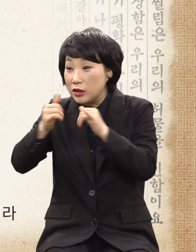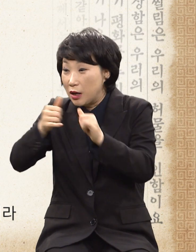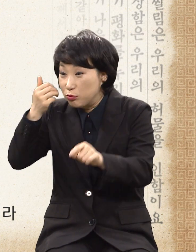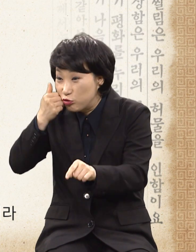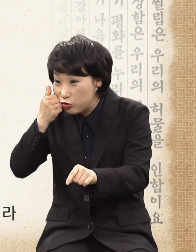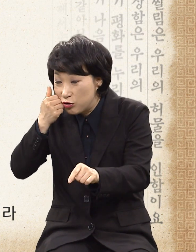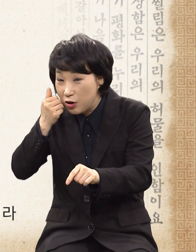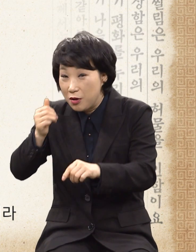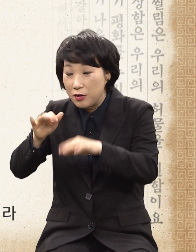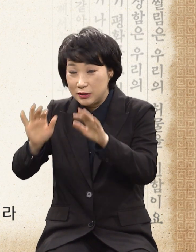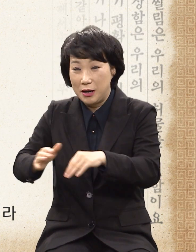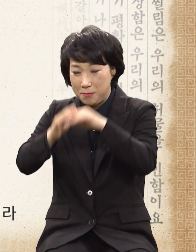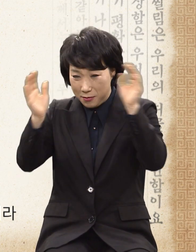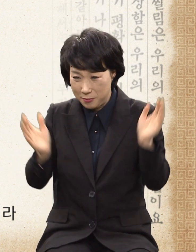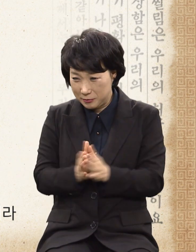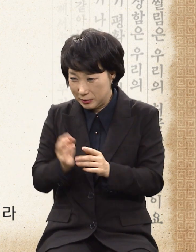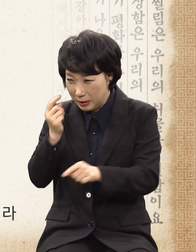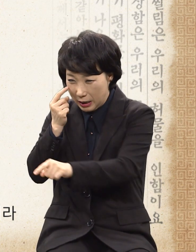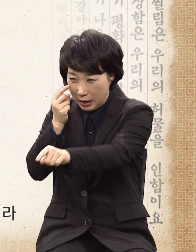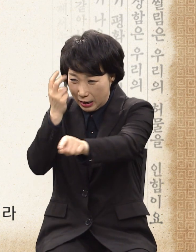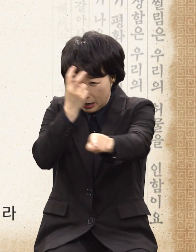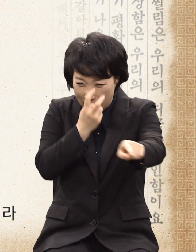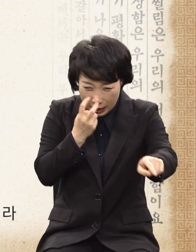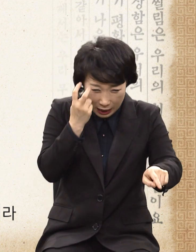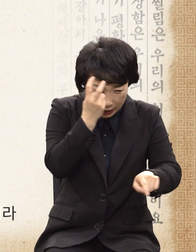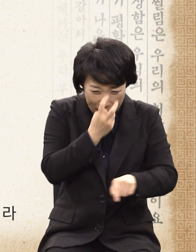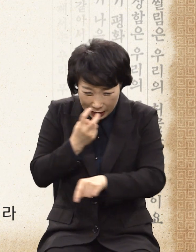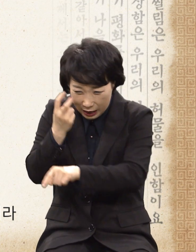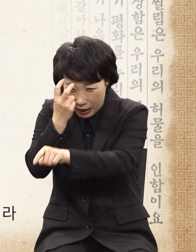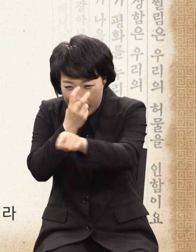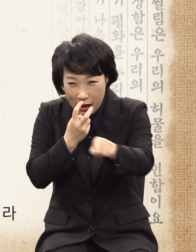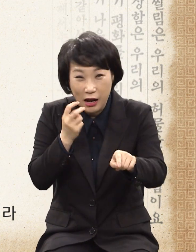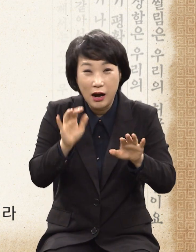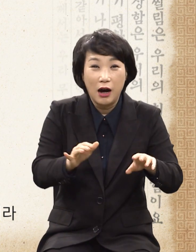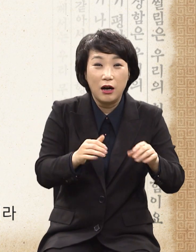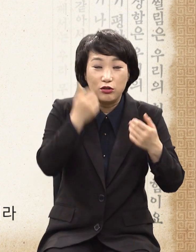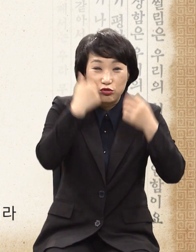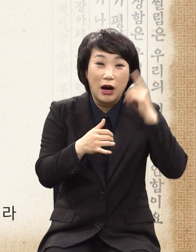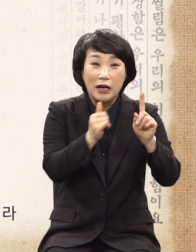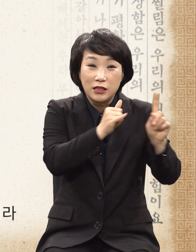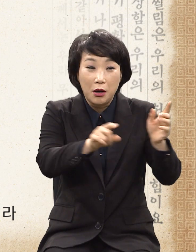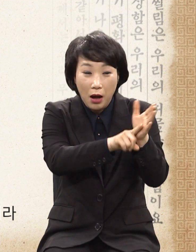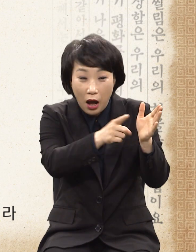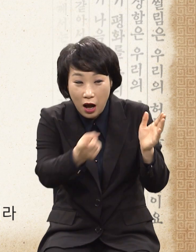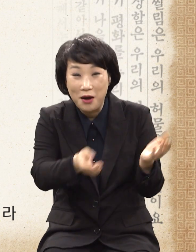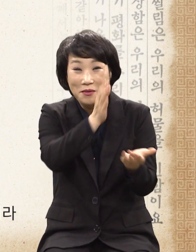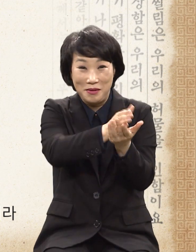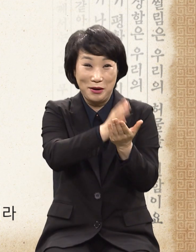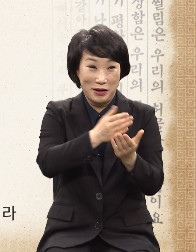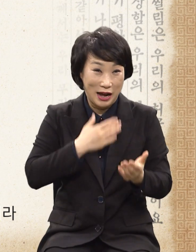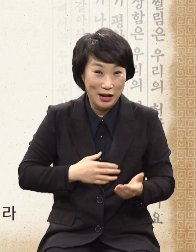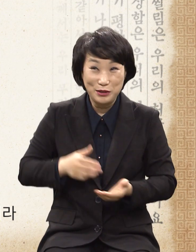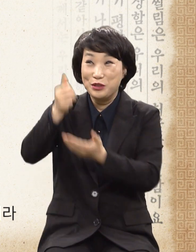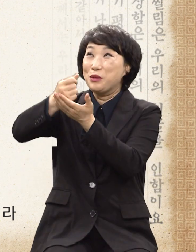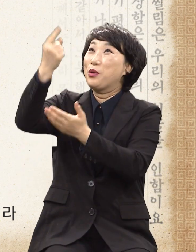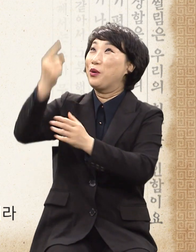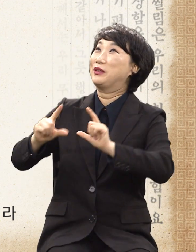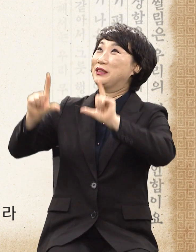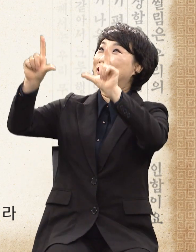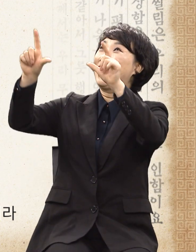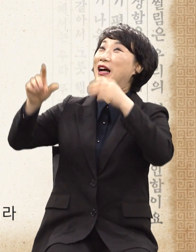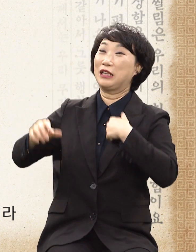식구 철저히 지켜서 단 한 사람도 놓치지 말고 주님 오시는